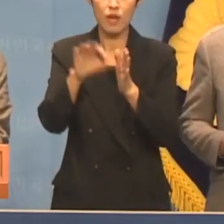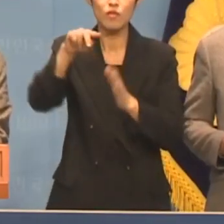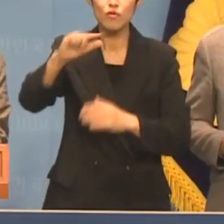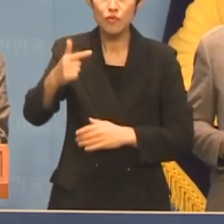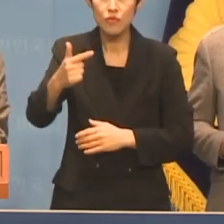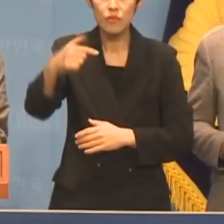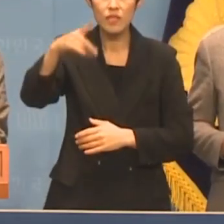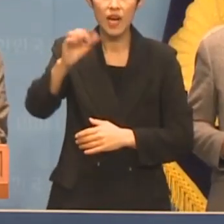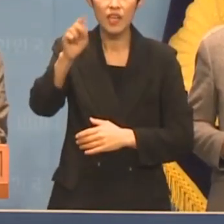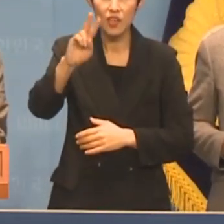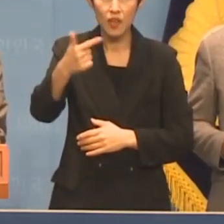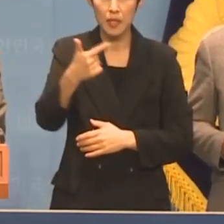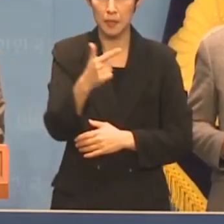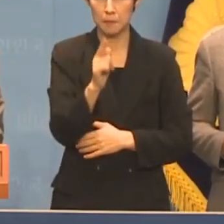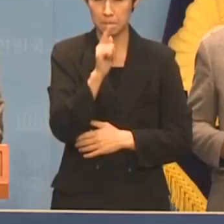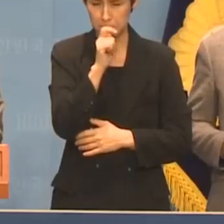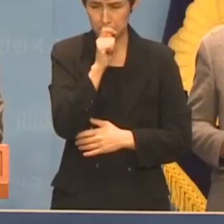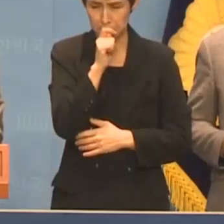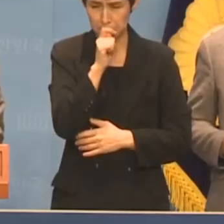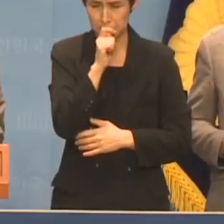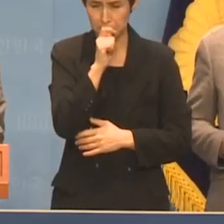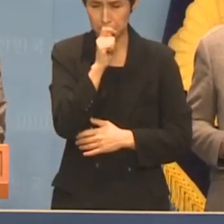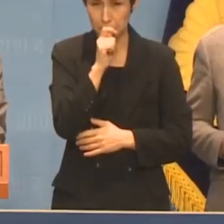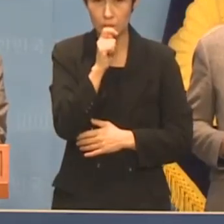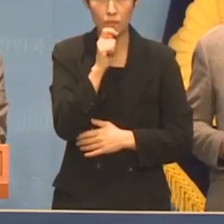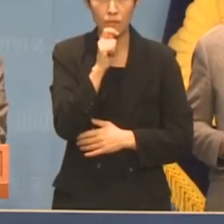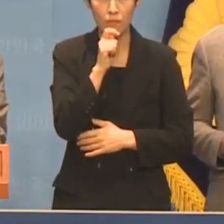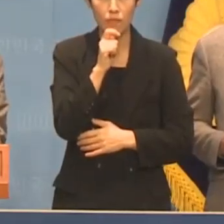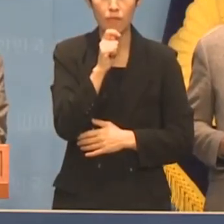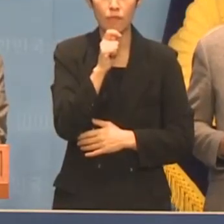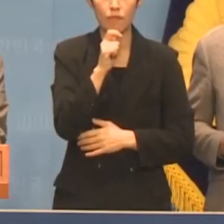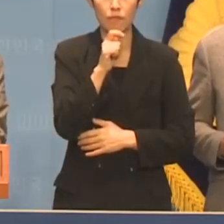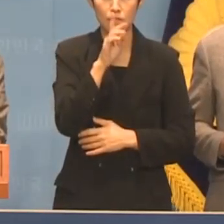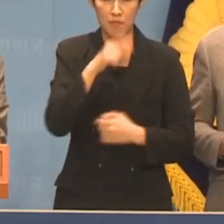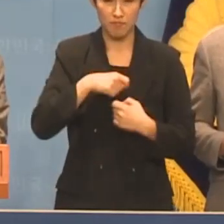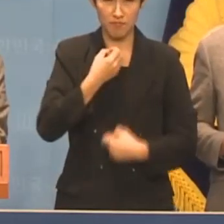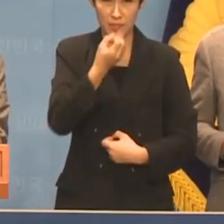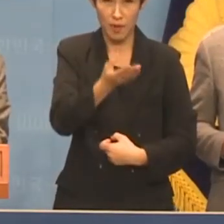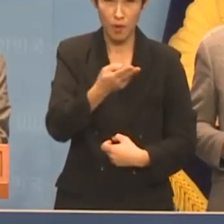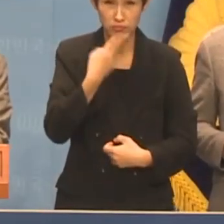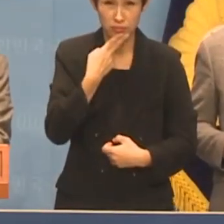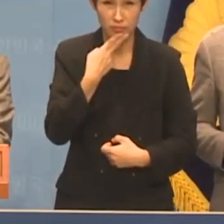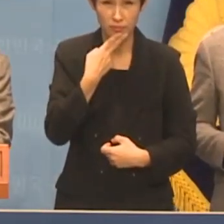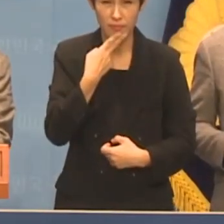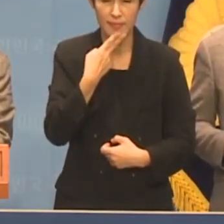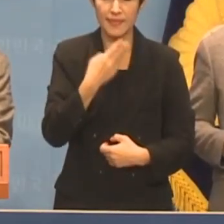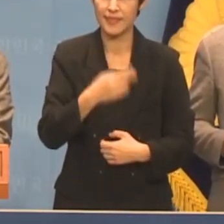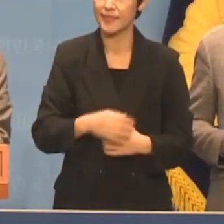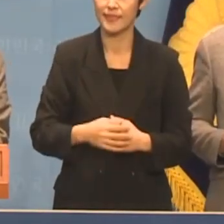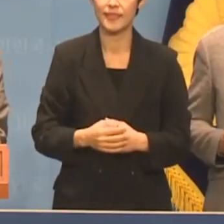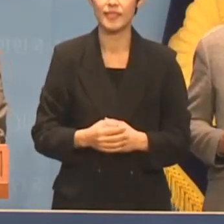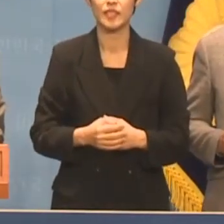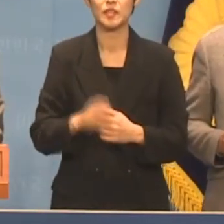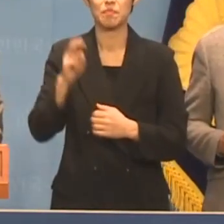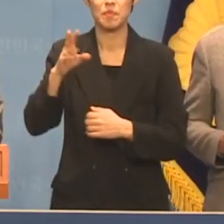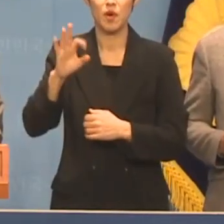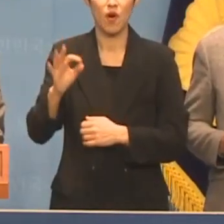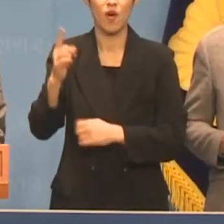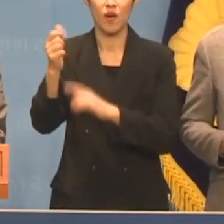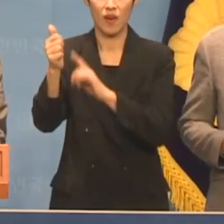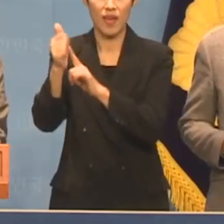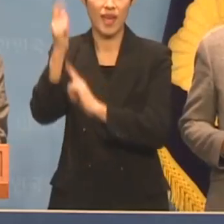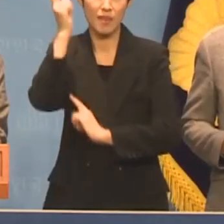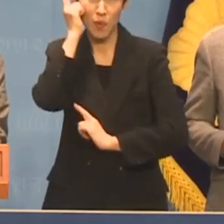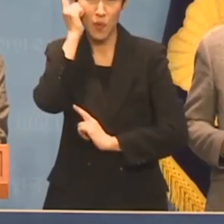의원만 입 다물면 이 세상에 진실이 드러나지 않을 것 같습니까? 명태균의 황금폰에